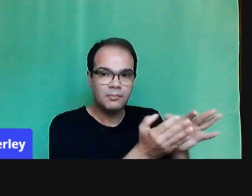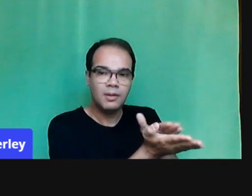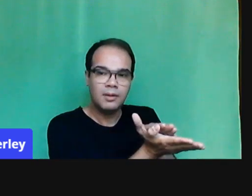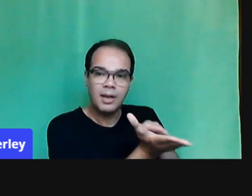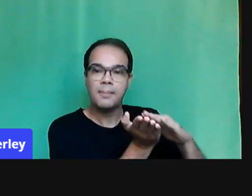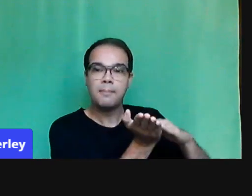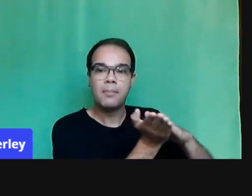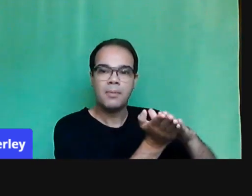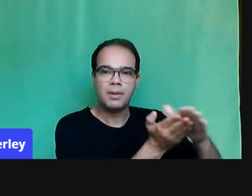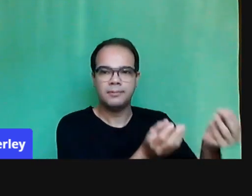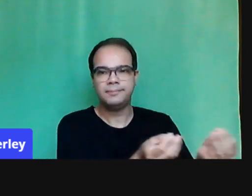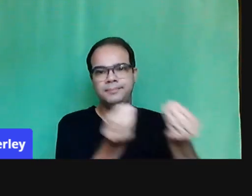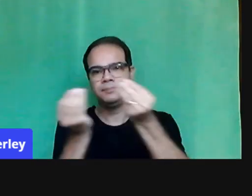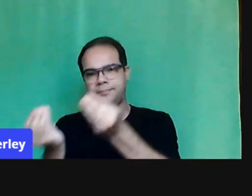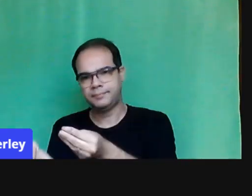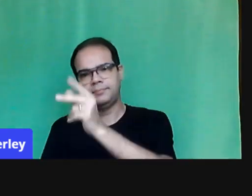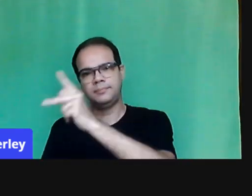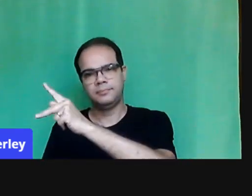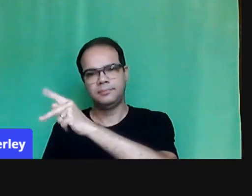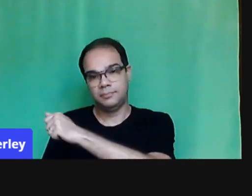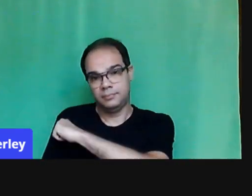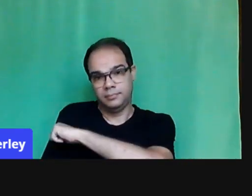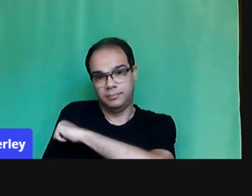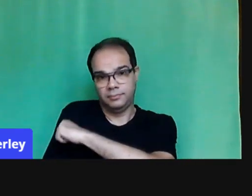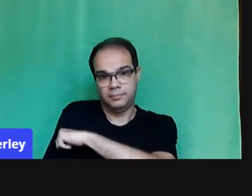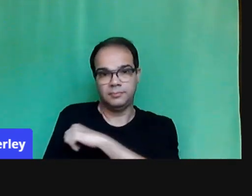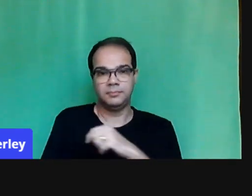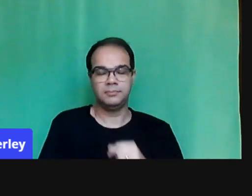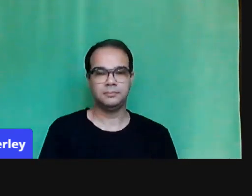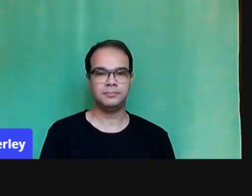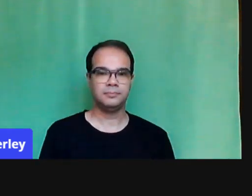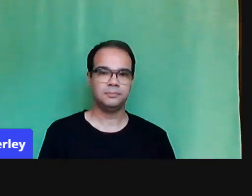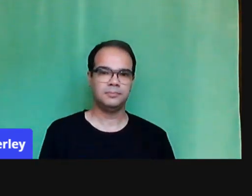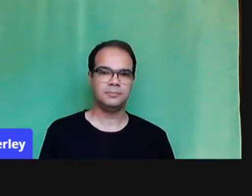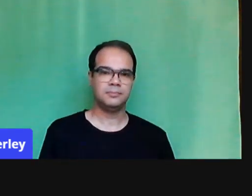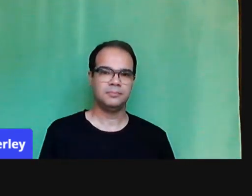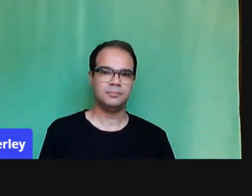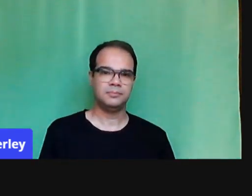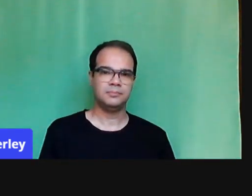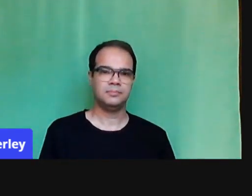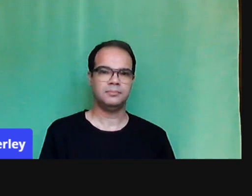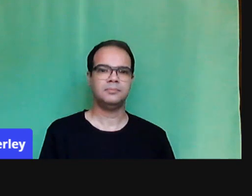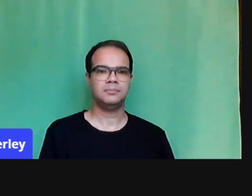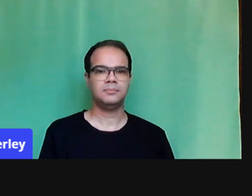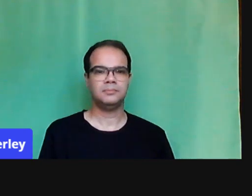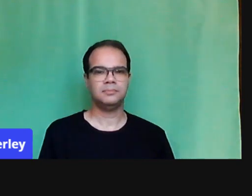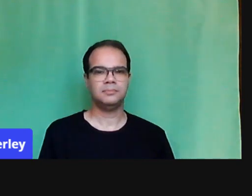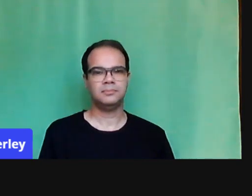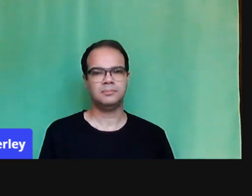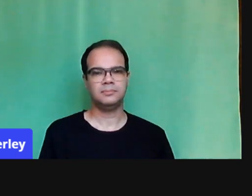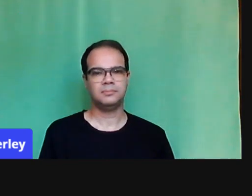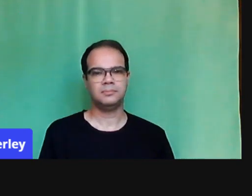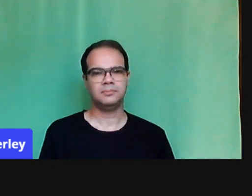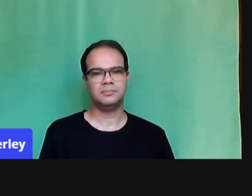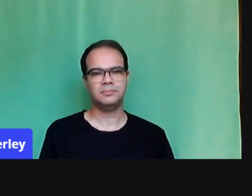E também temos o uso, o material impresso, ele quase atinge a unanimidade, né?